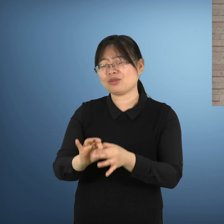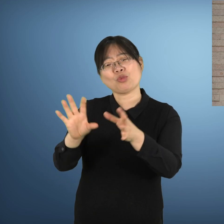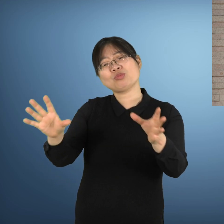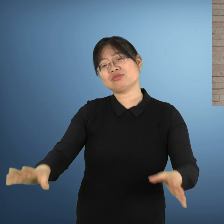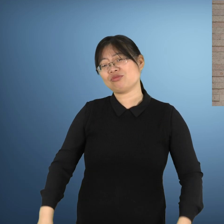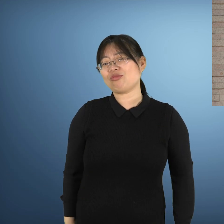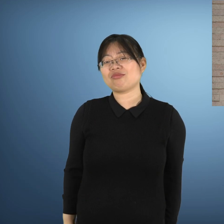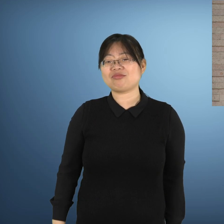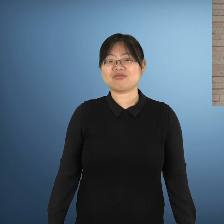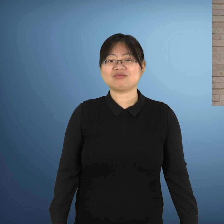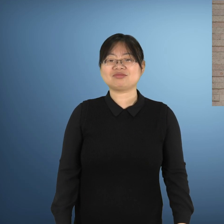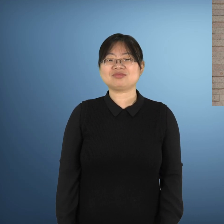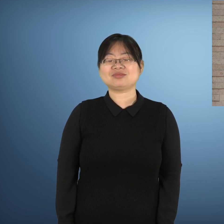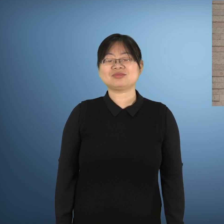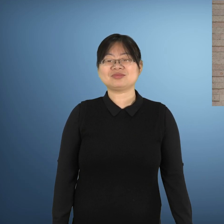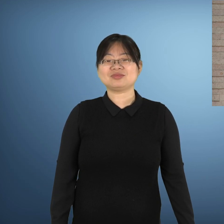것이로라.